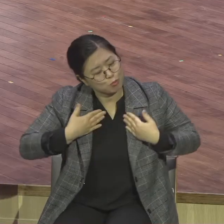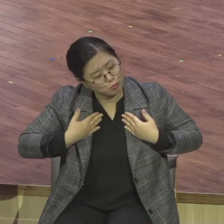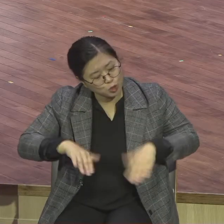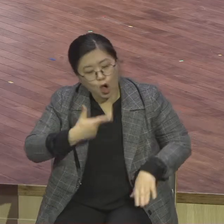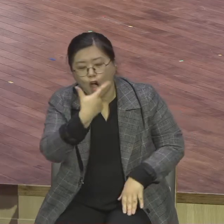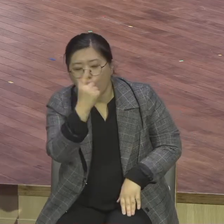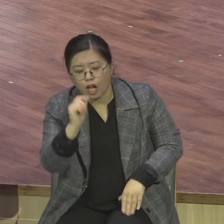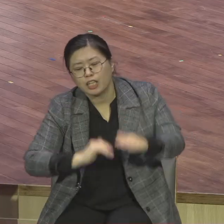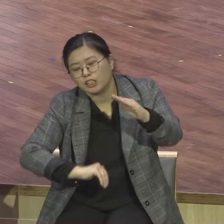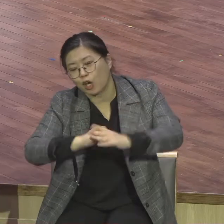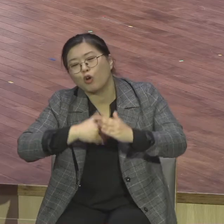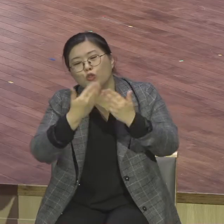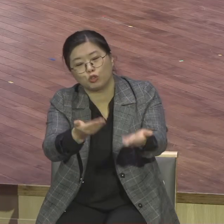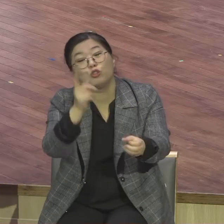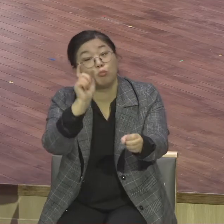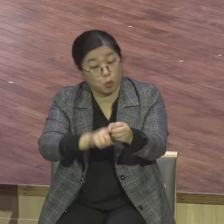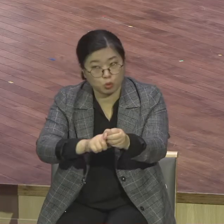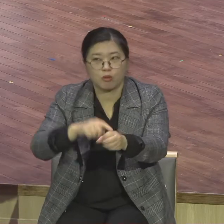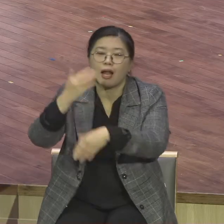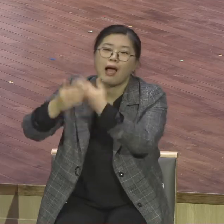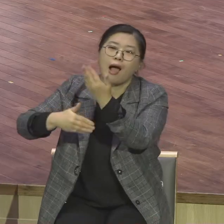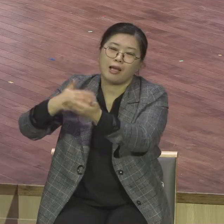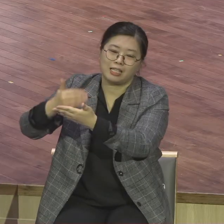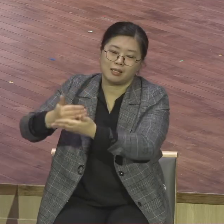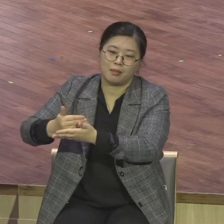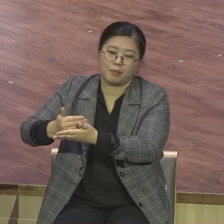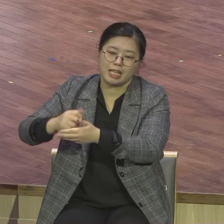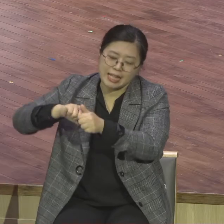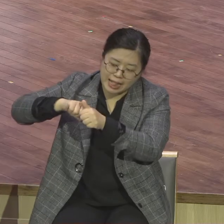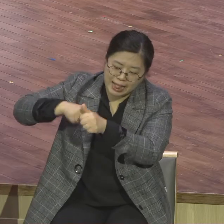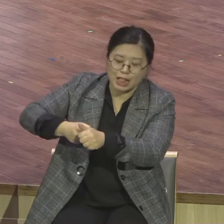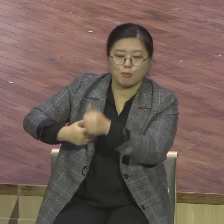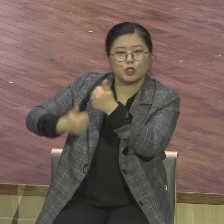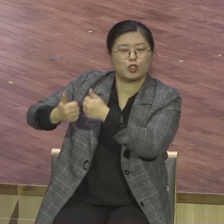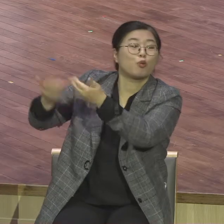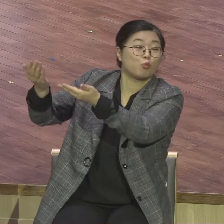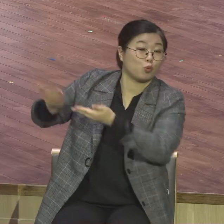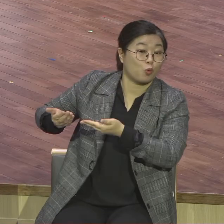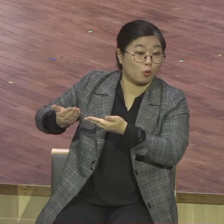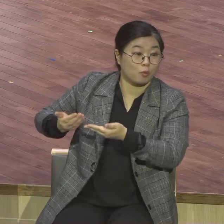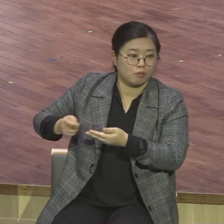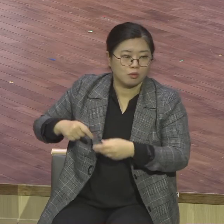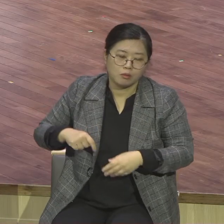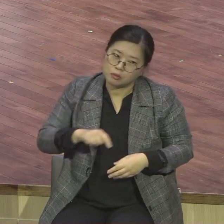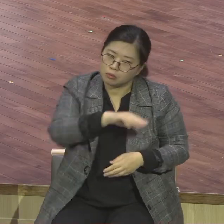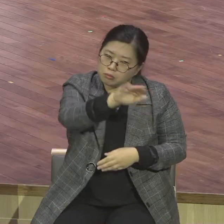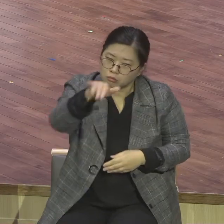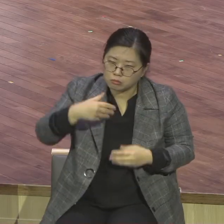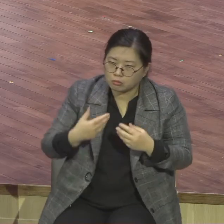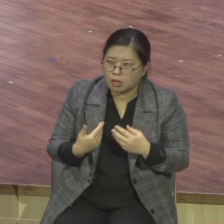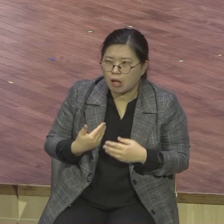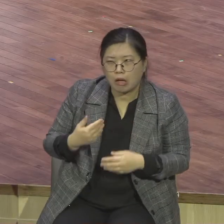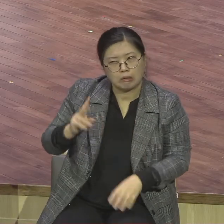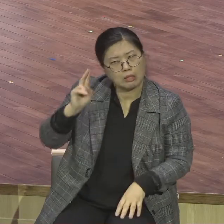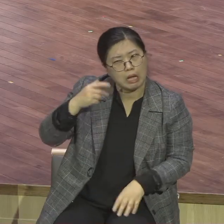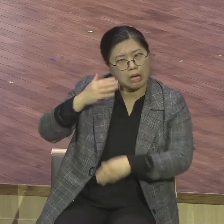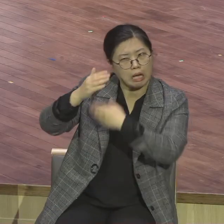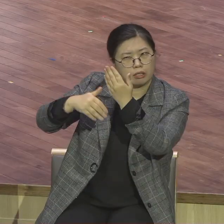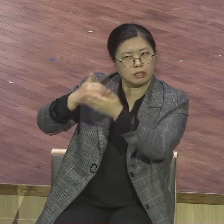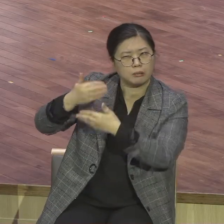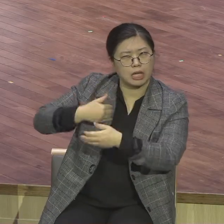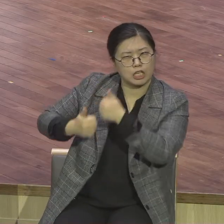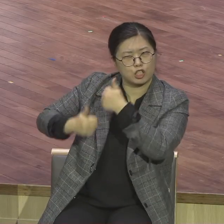채우시고. 그래서요. 하나님이 나에게 시험하신다 하는 사람은요. 이 시험 당하거나 믿음이 되게